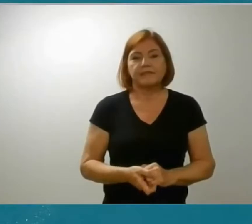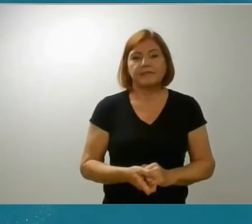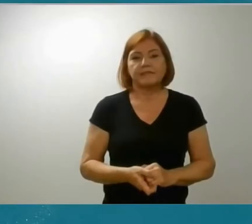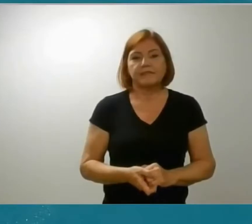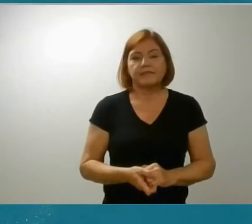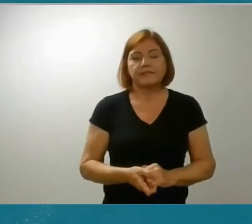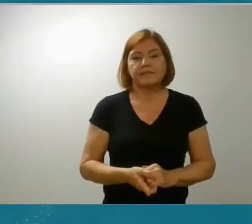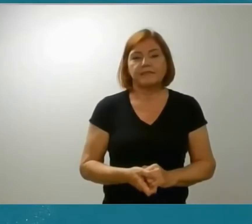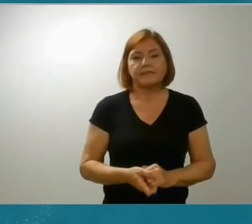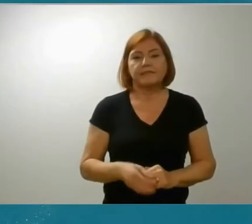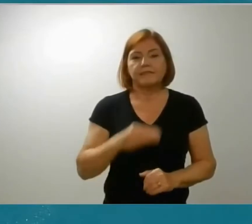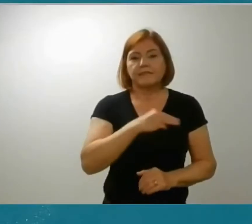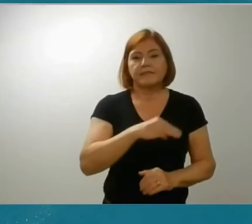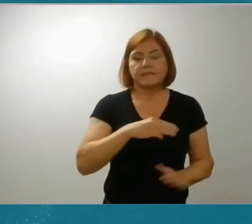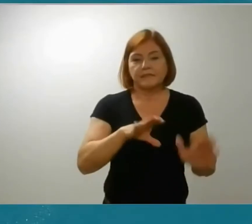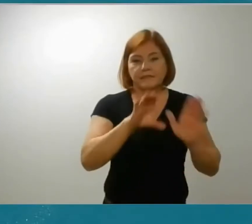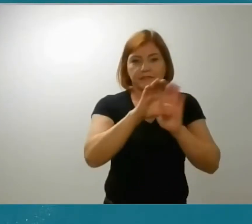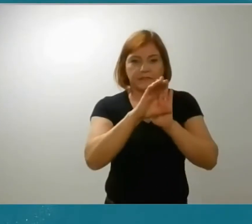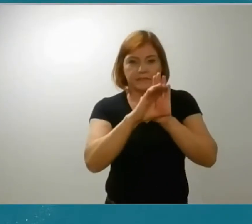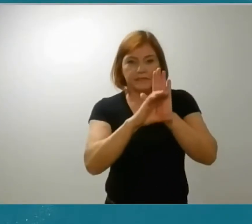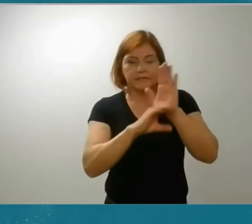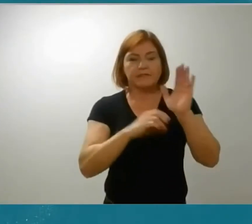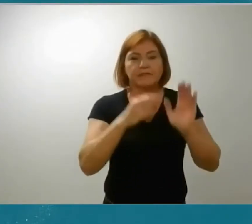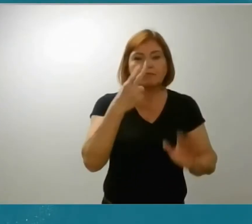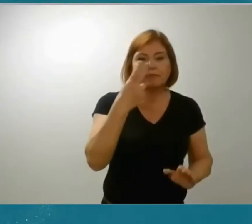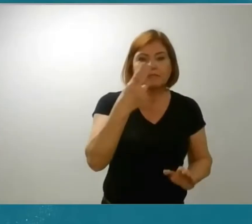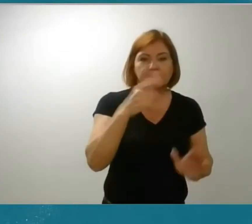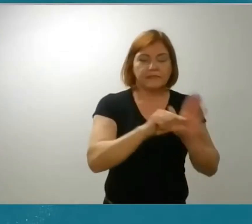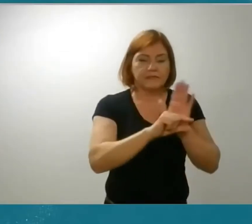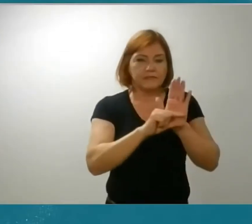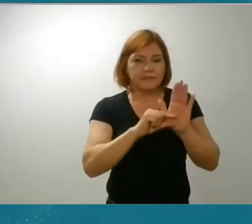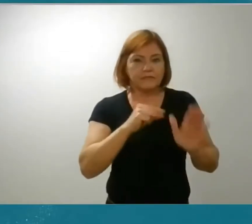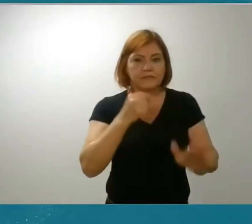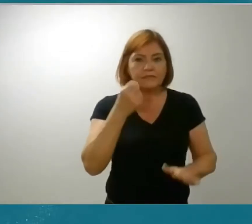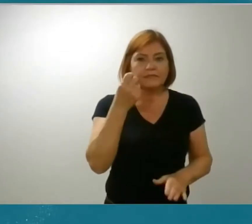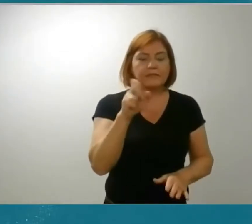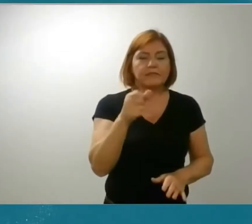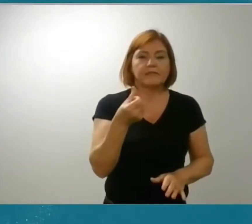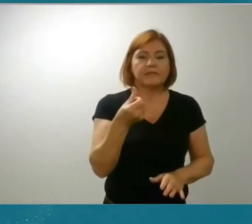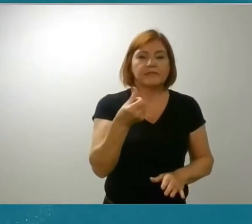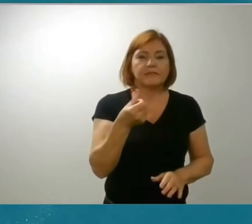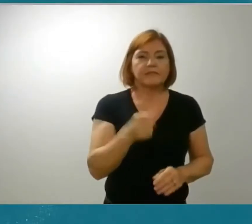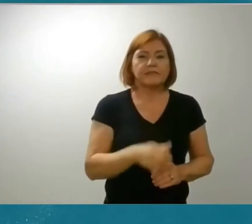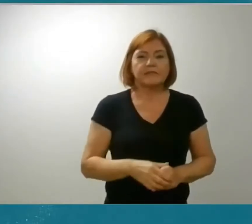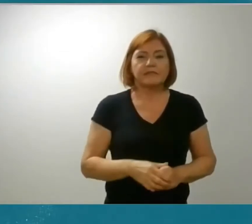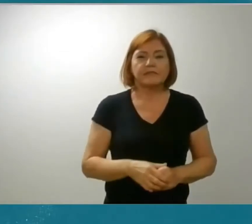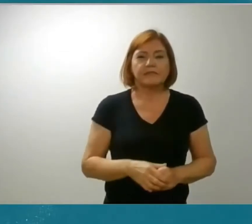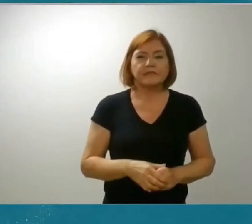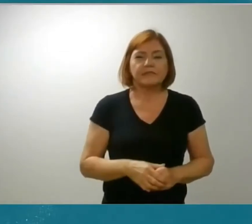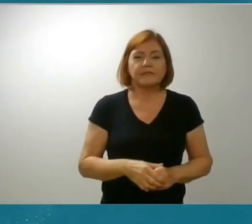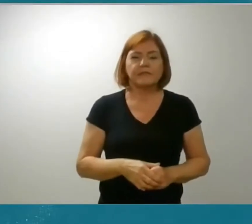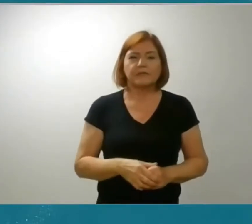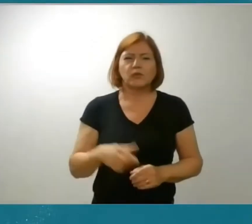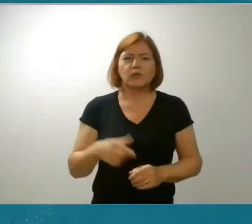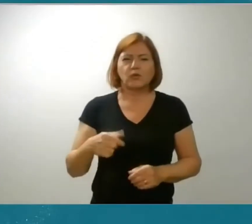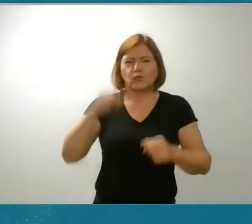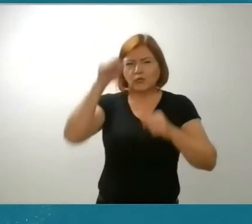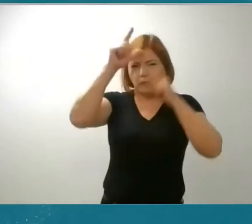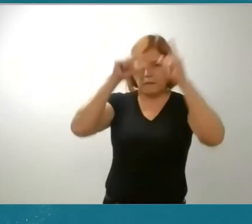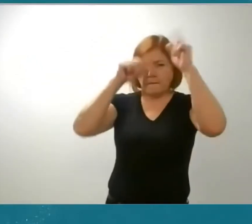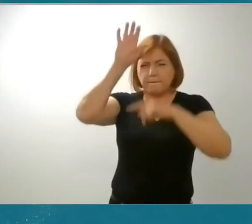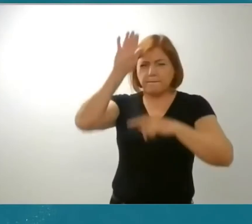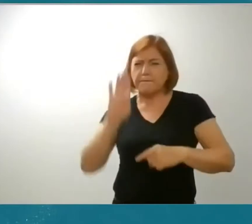seus inimigos. Nós não temos medo, porque o que está conosco é maior do que está no